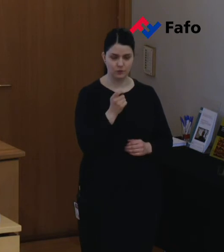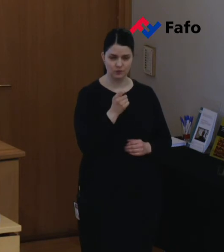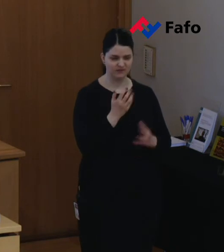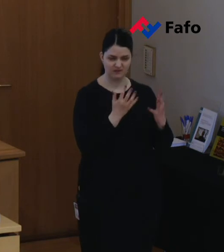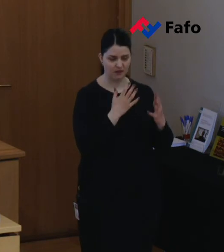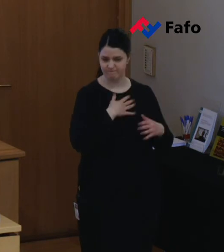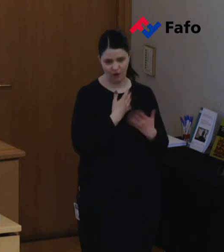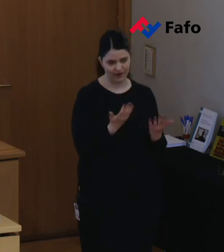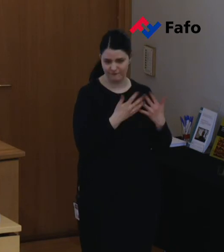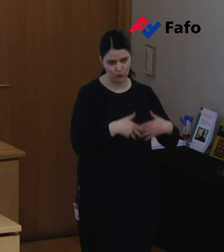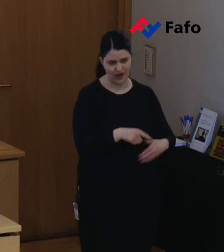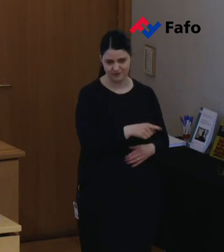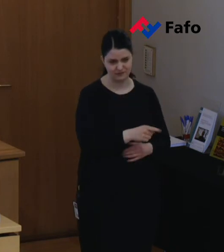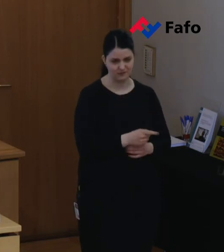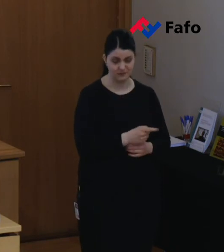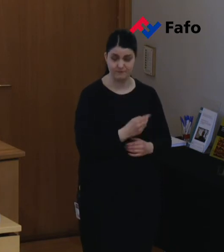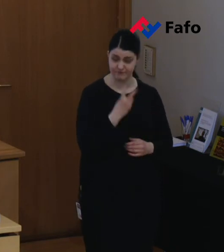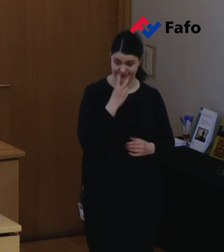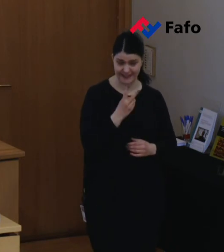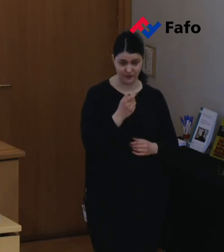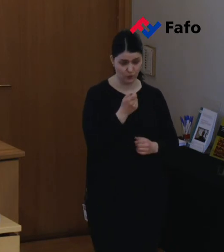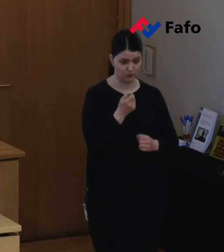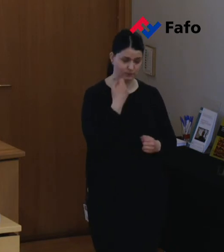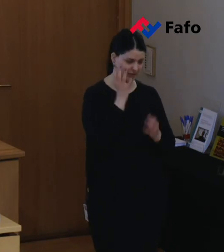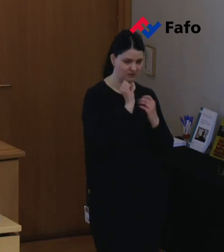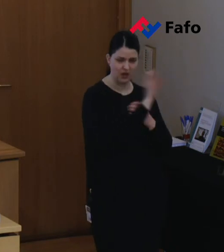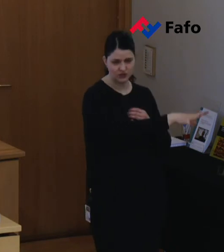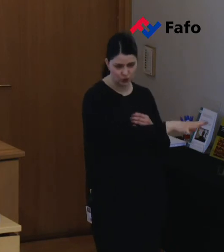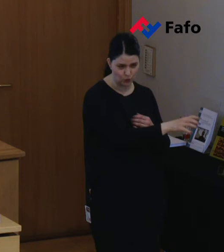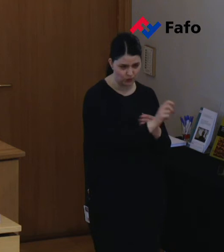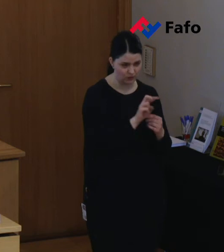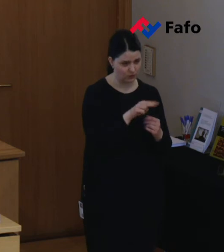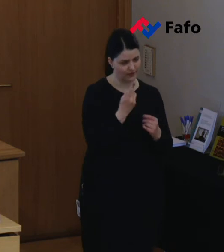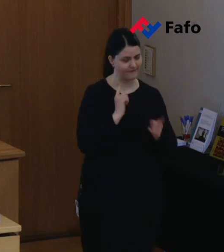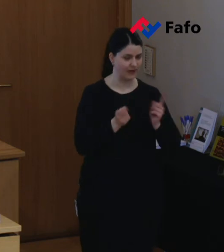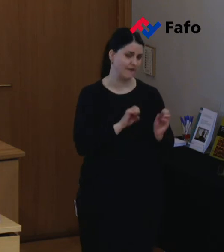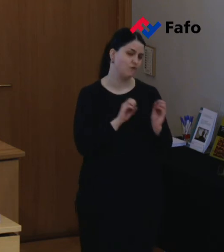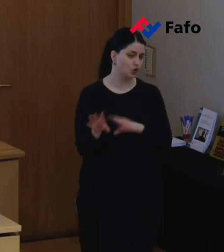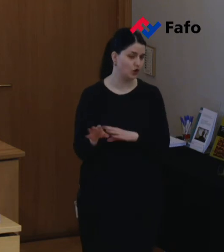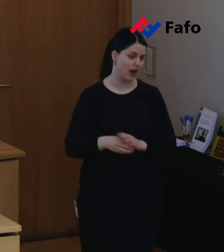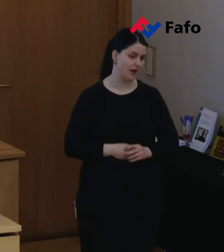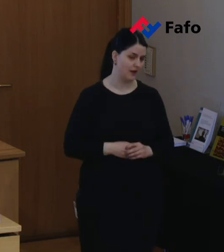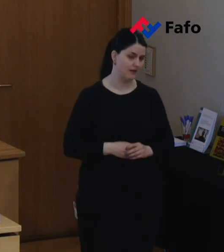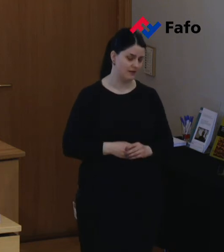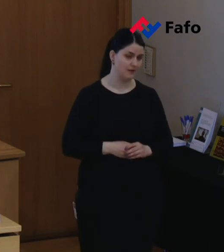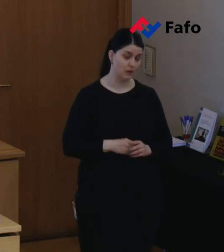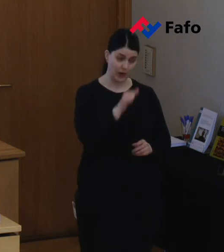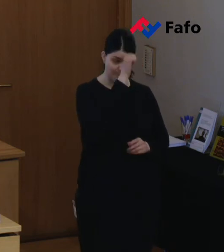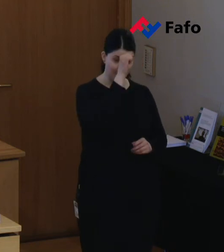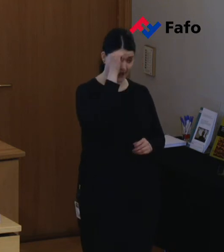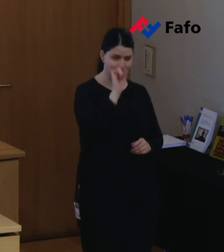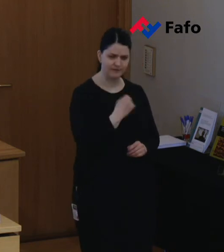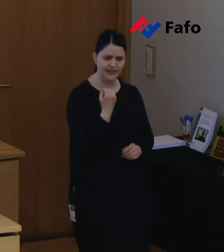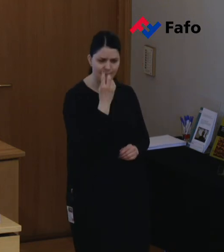det fungert. Noen har måttet, det ser vi jo, sant? Noen blitt kastet ut, noen har valgt å flytte. Da har vi I Bergen I hvert